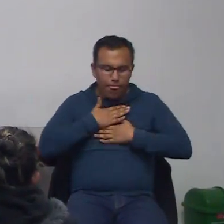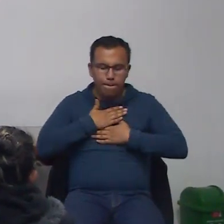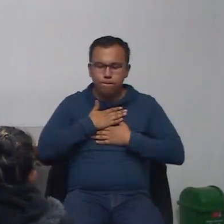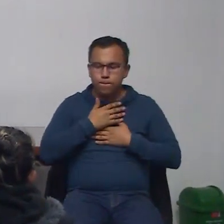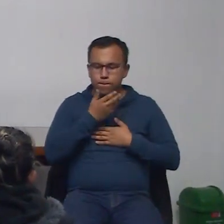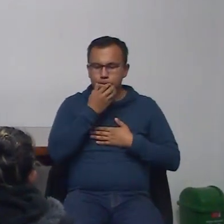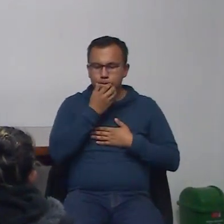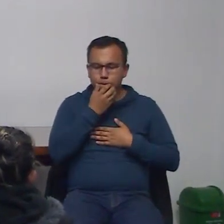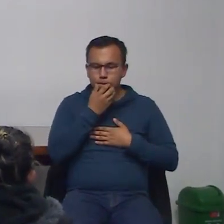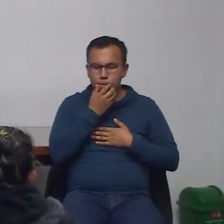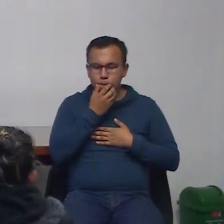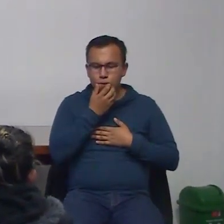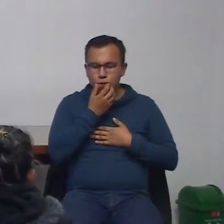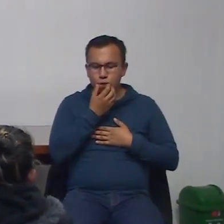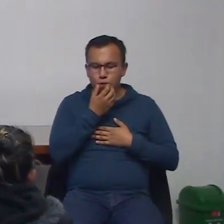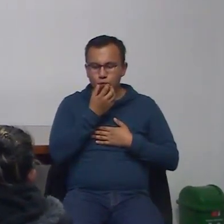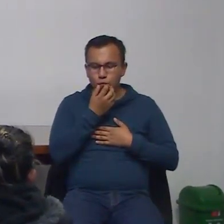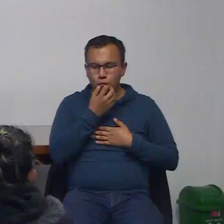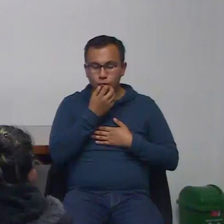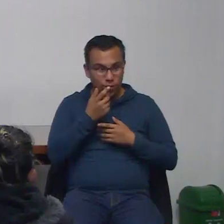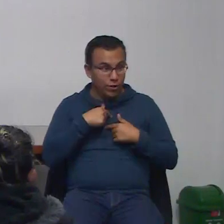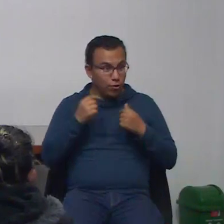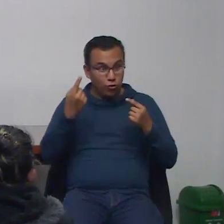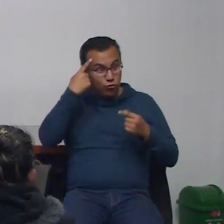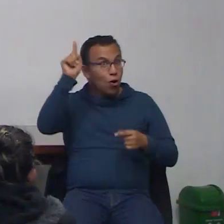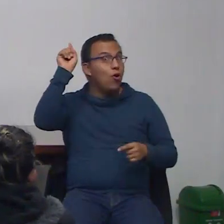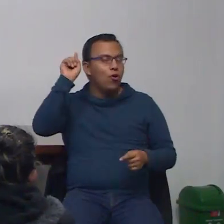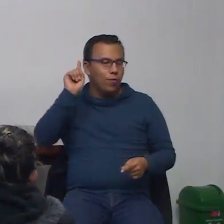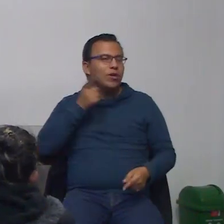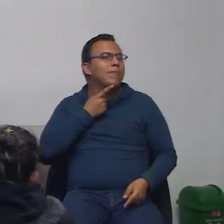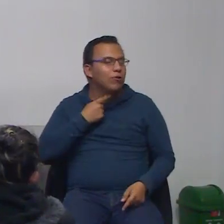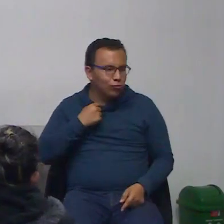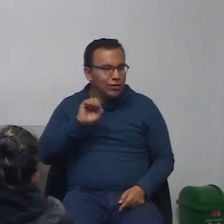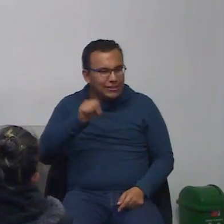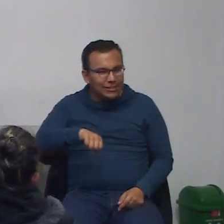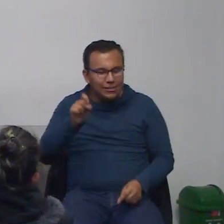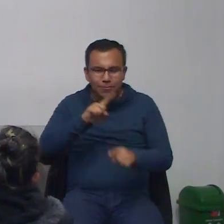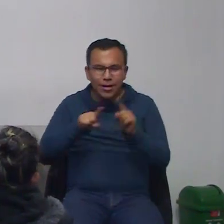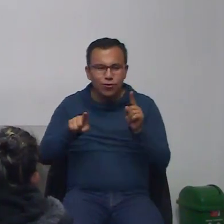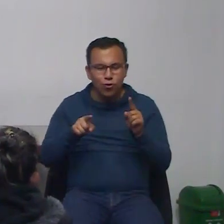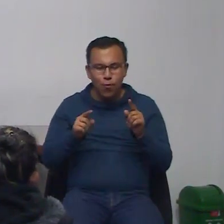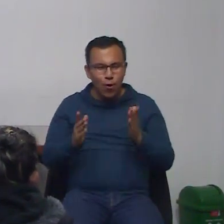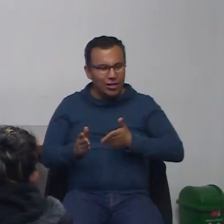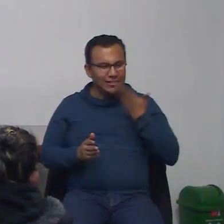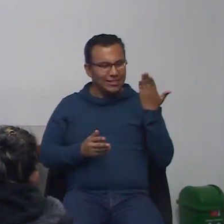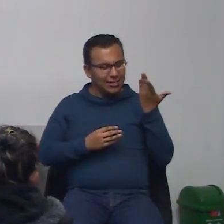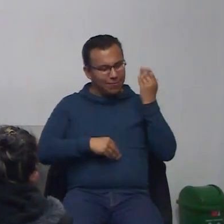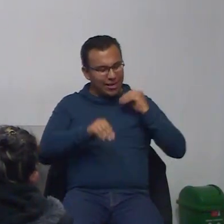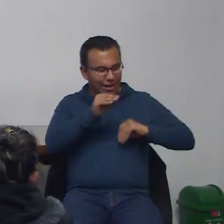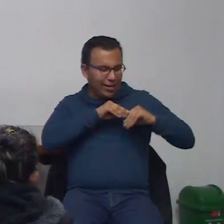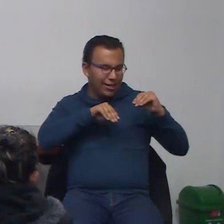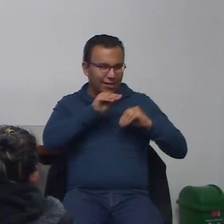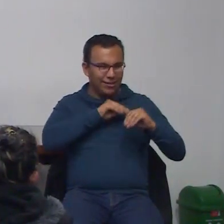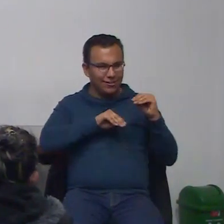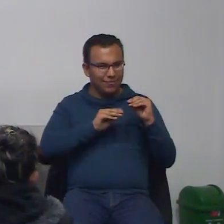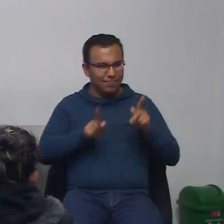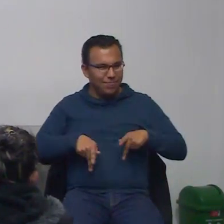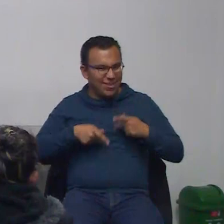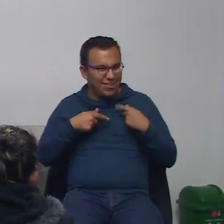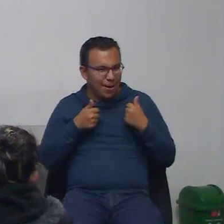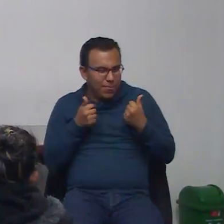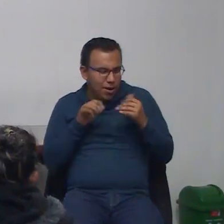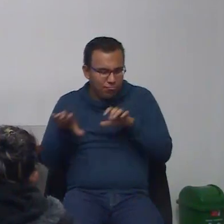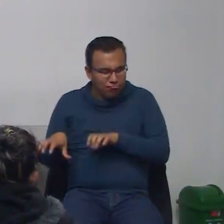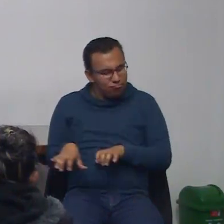que para no solamente yo cree esto porque porque me gusta sino porque es mi estilo de vida Sí y me